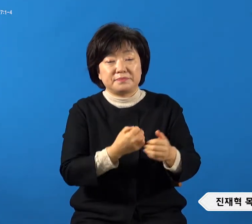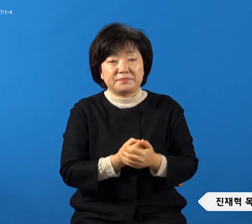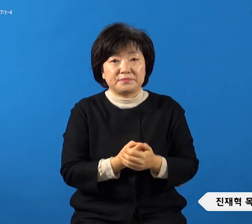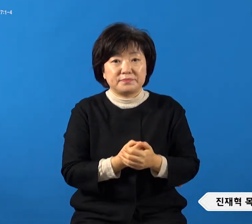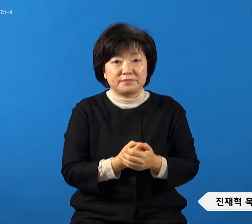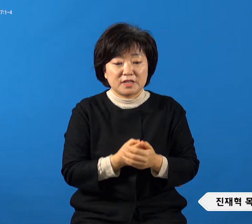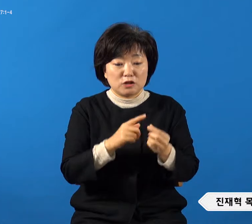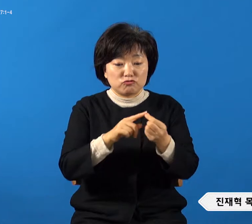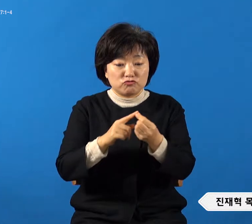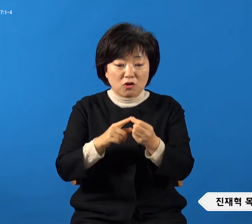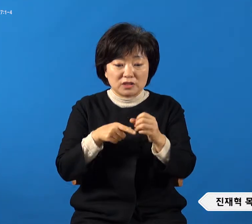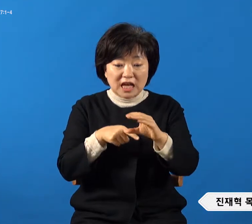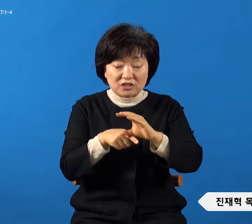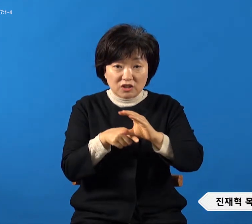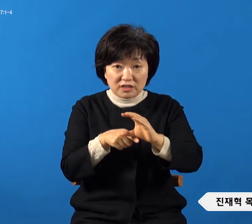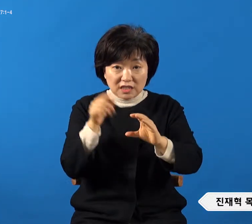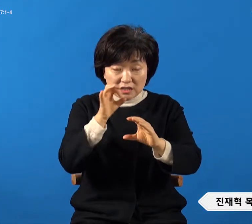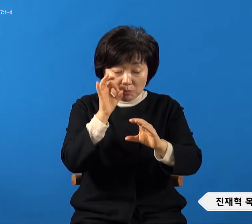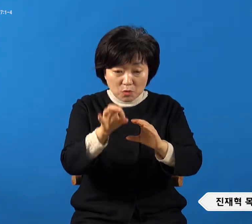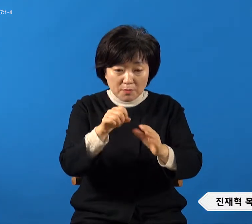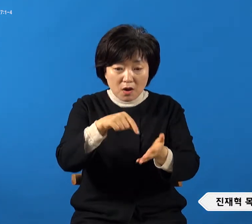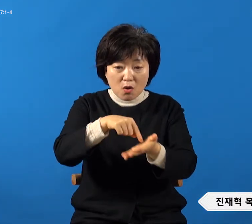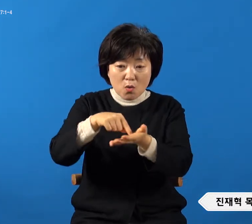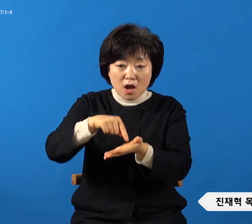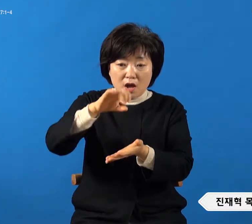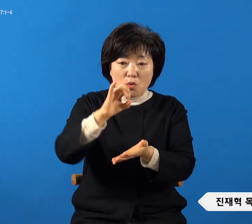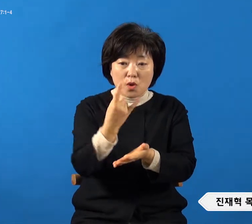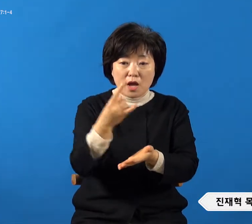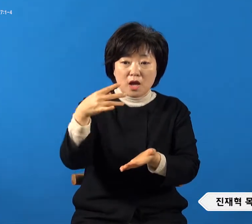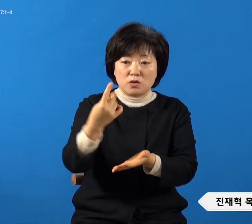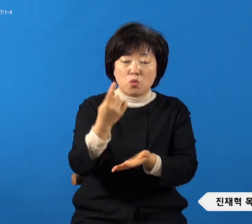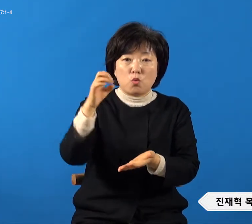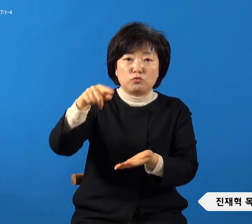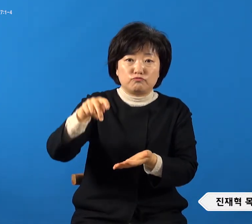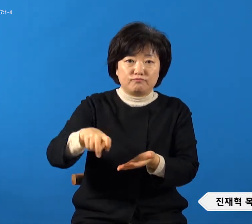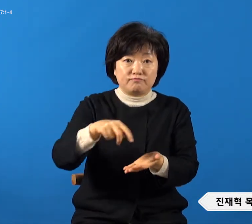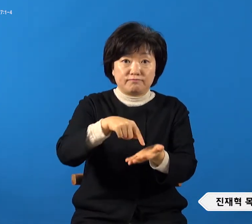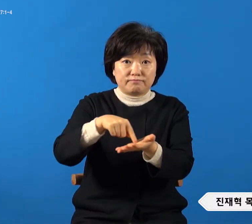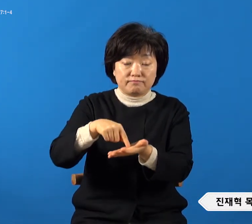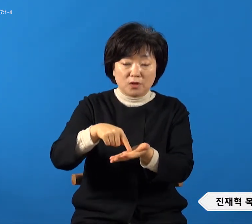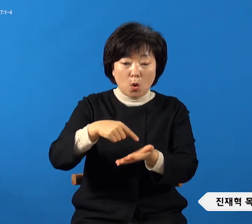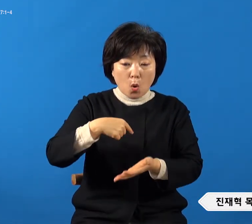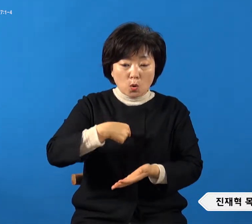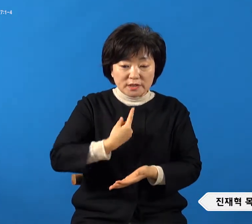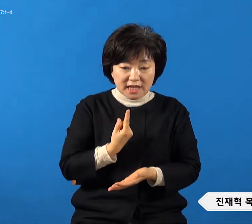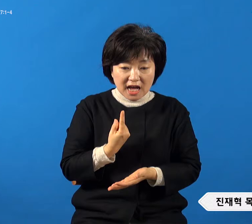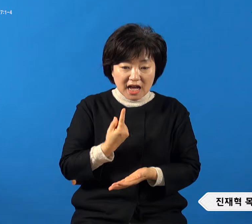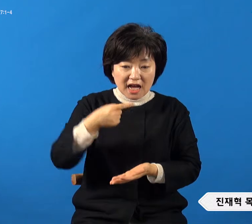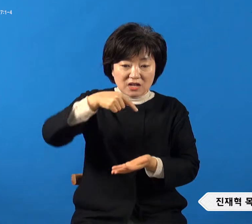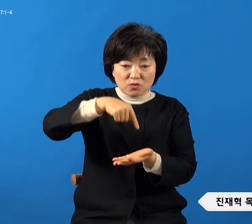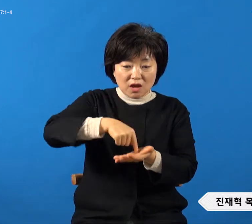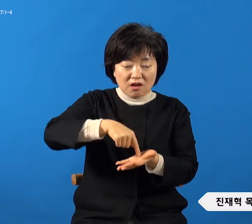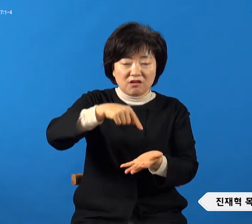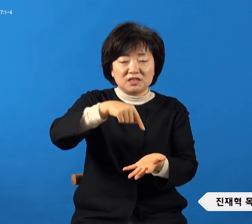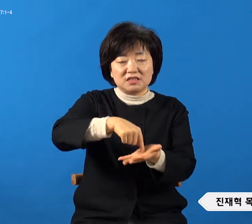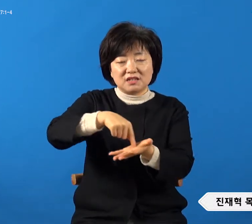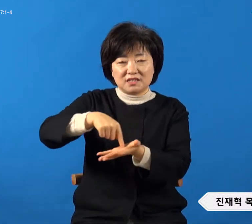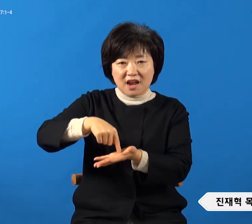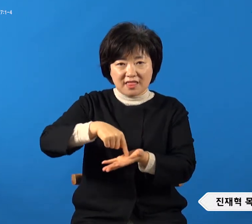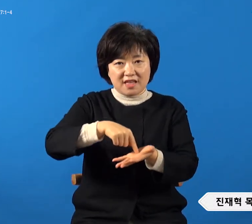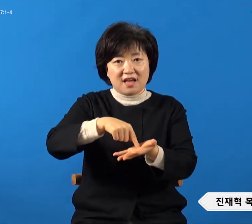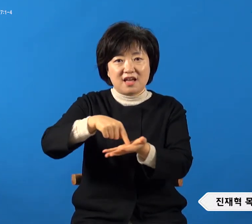국어 사전을 쳐다보면 이 외로움이란 단어를 이렇게 정의합니다. 혼자 되어